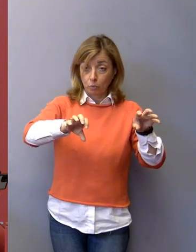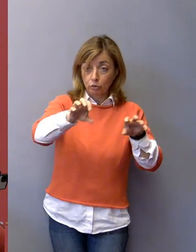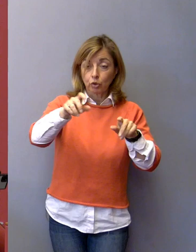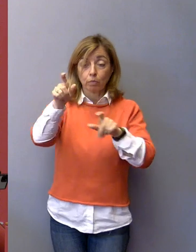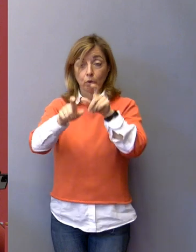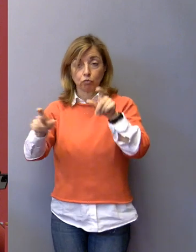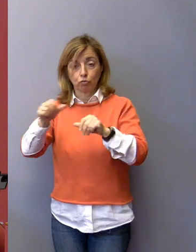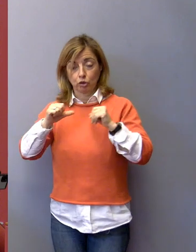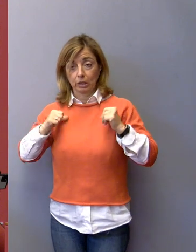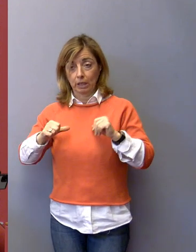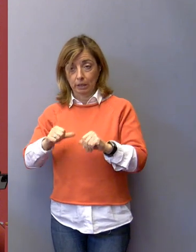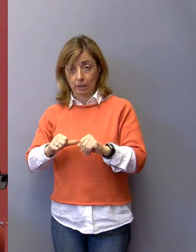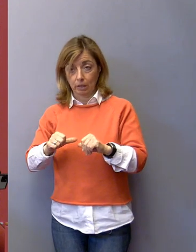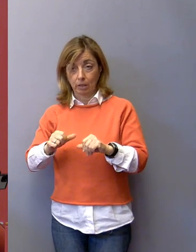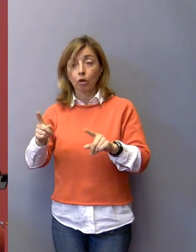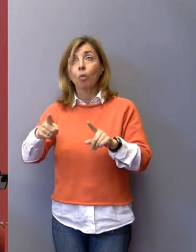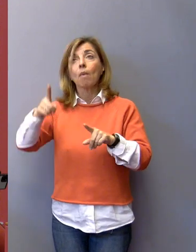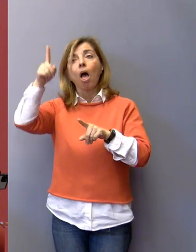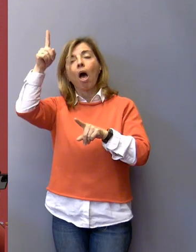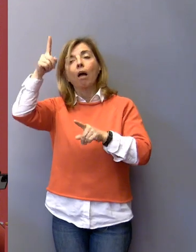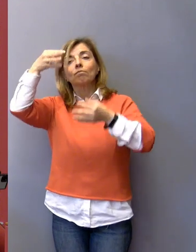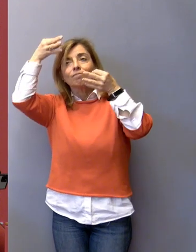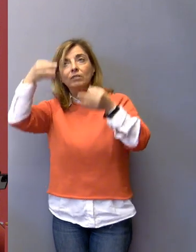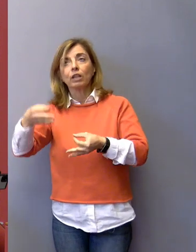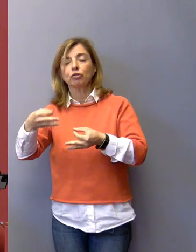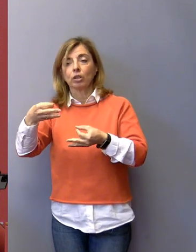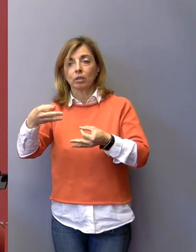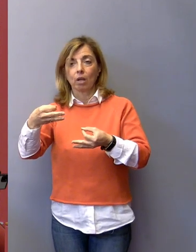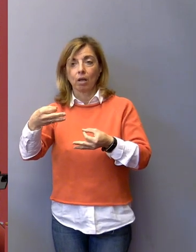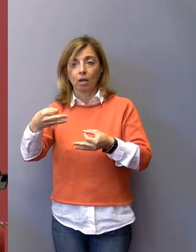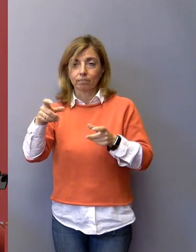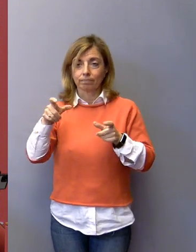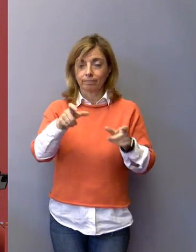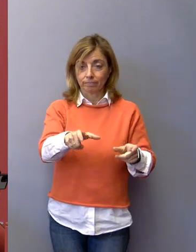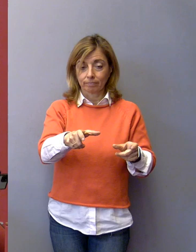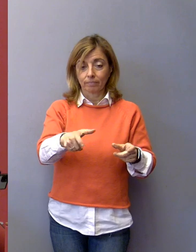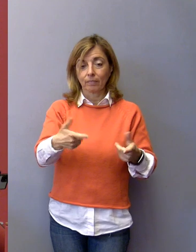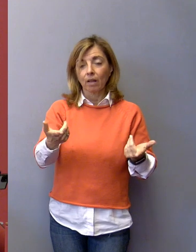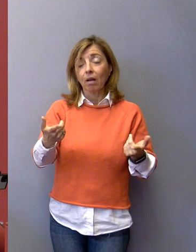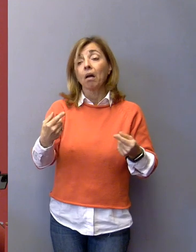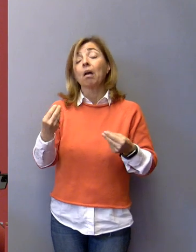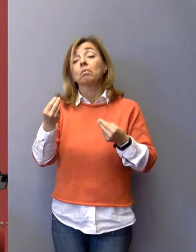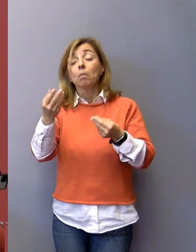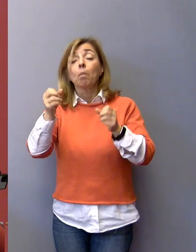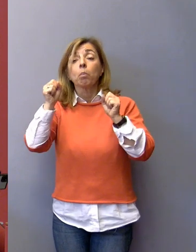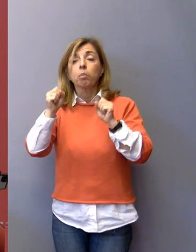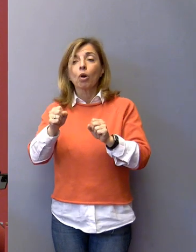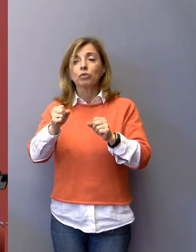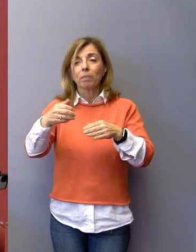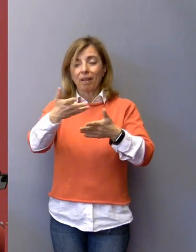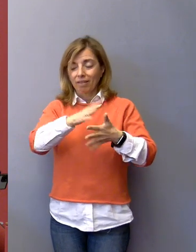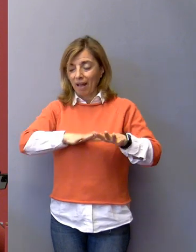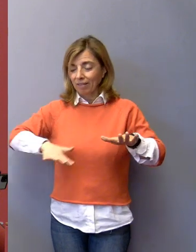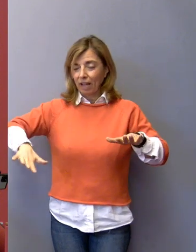scelte calate come al solito dall'alto che strizzano l'occhio punto a possibili lottizzazioni come abbiamo già purtroppo potuto